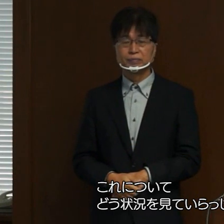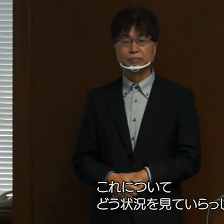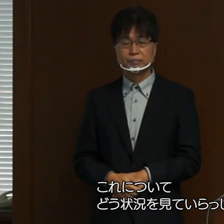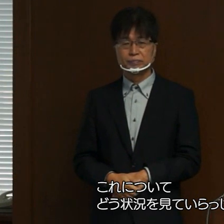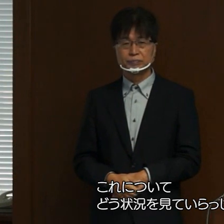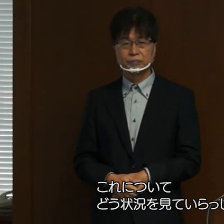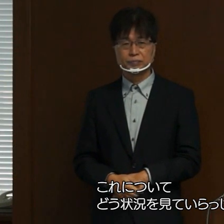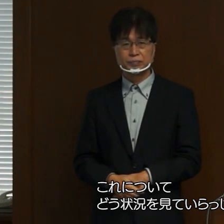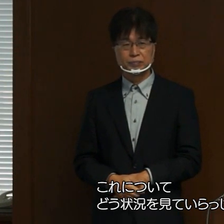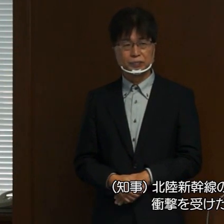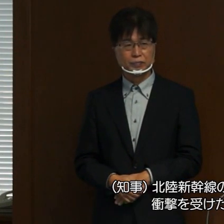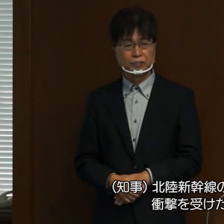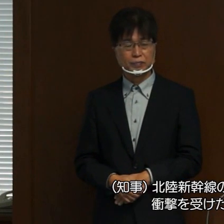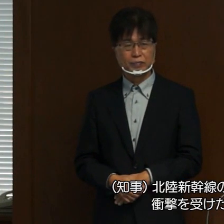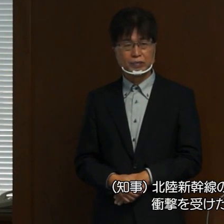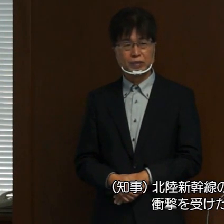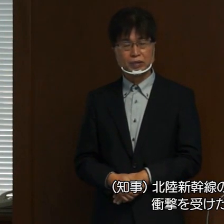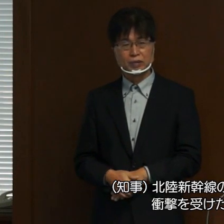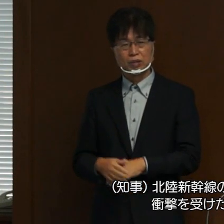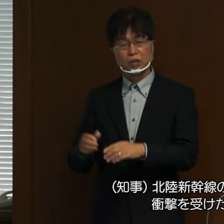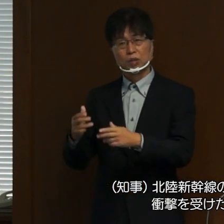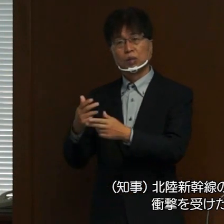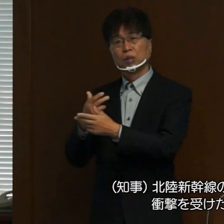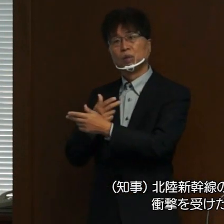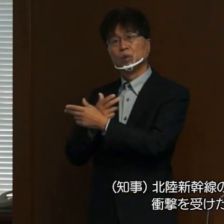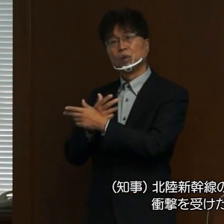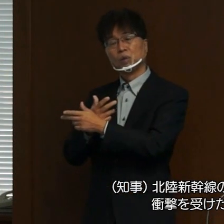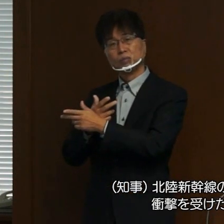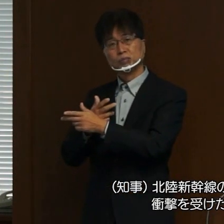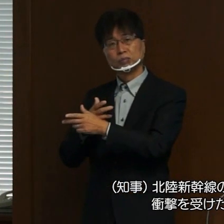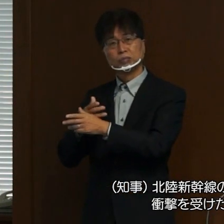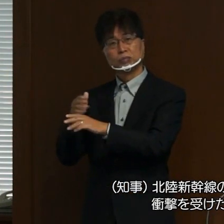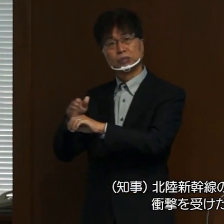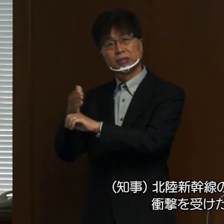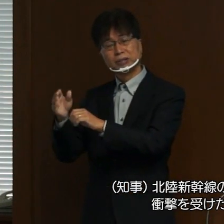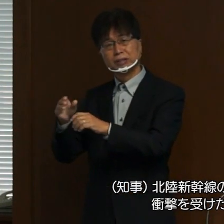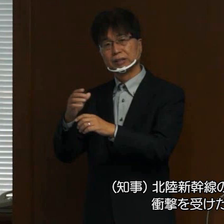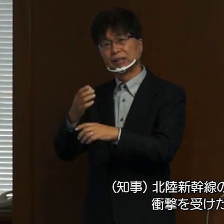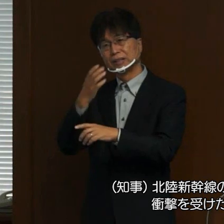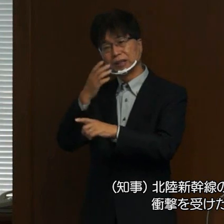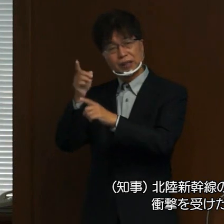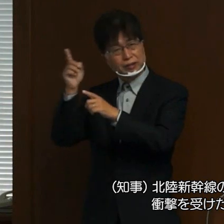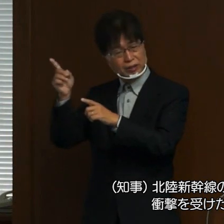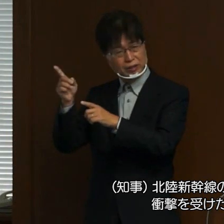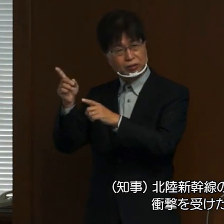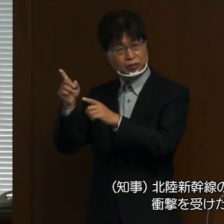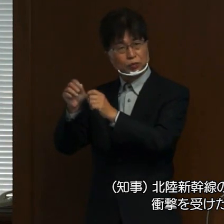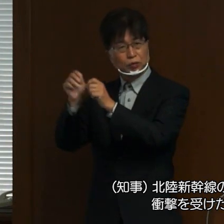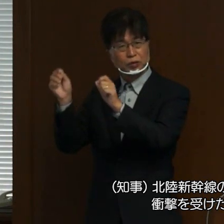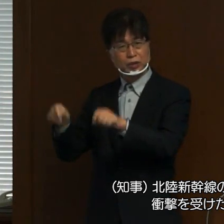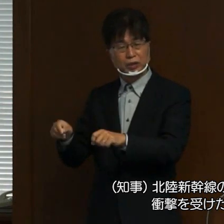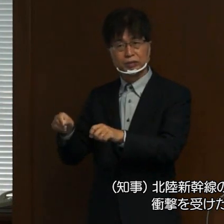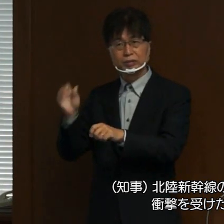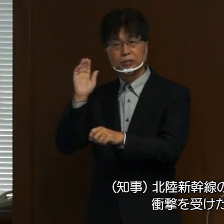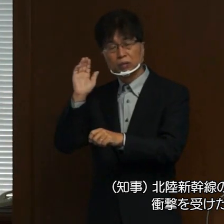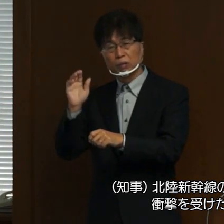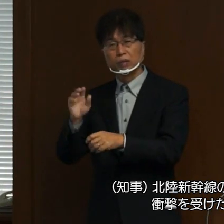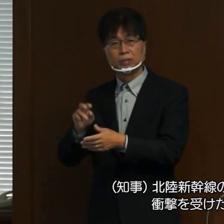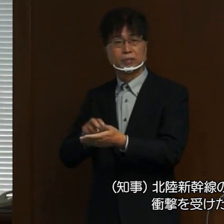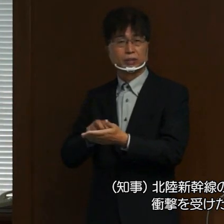か。 はい、北陸新幹線の話というのは衝撃を受けたわけですけれども、